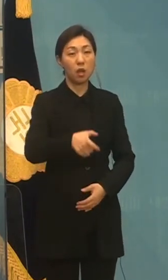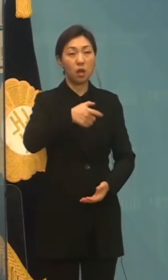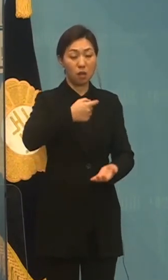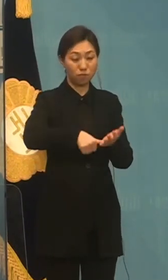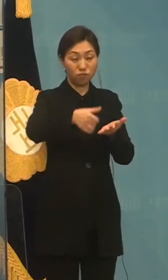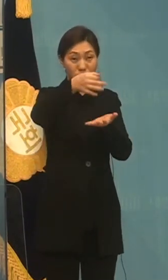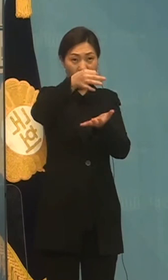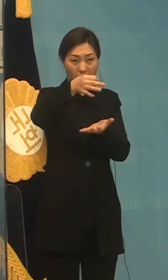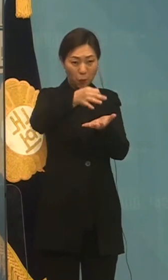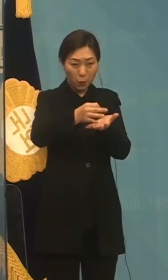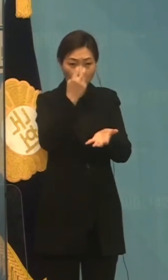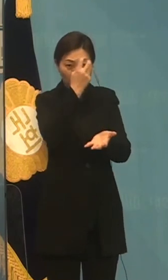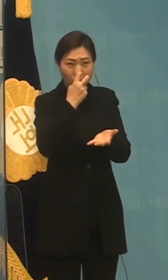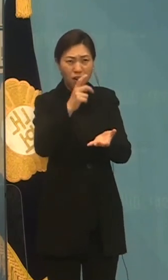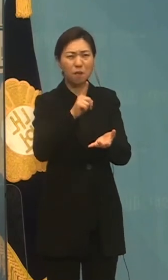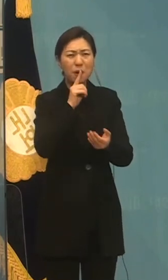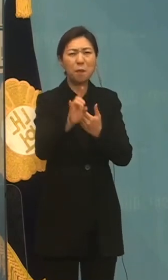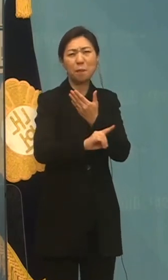하락을 방치하지 말고